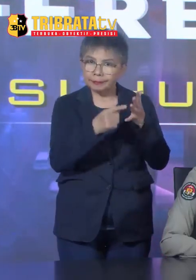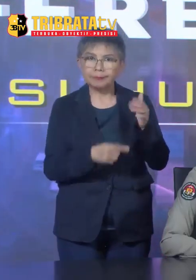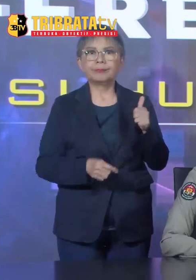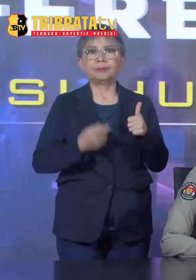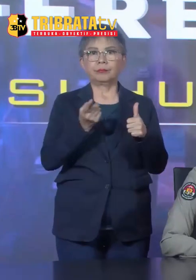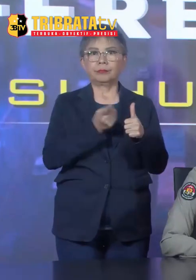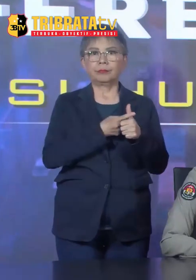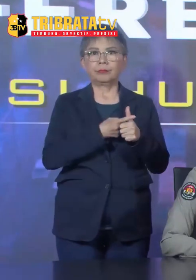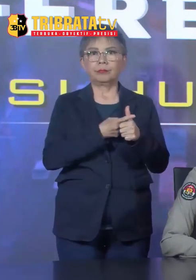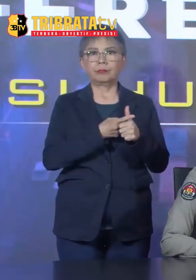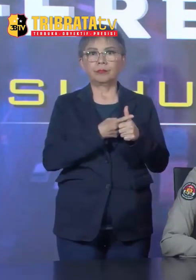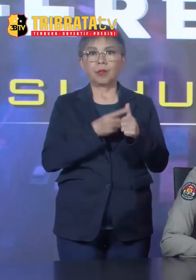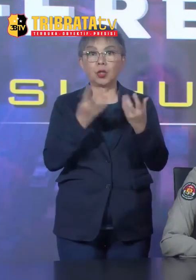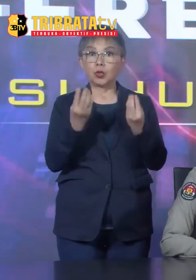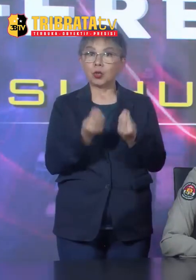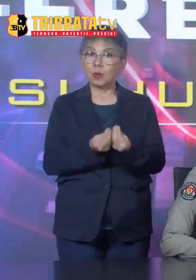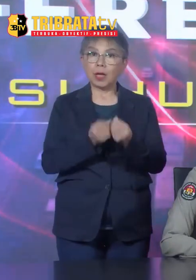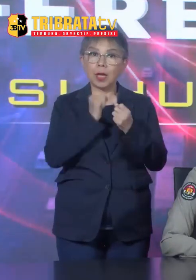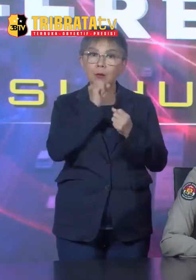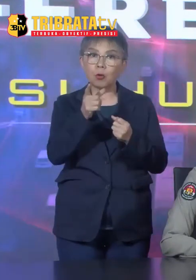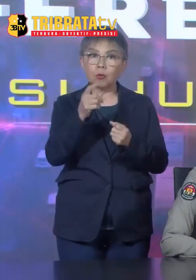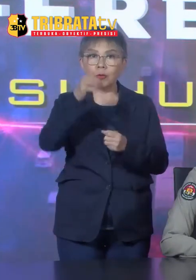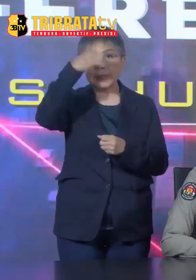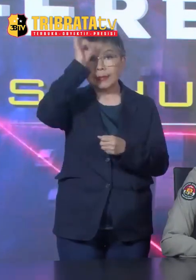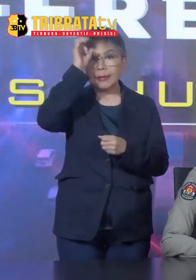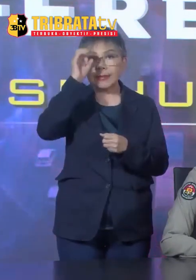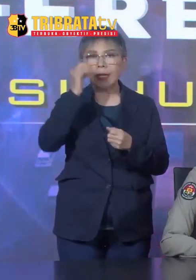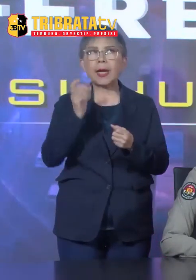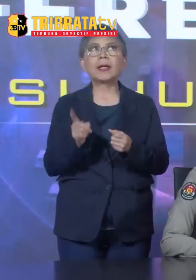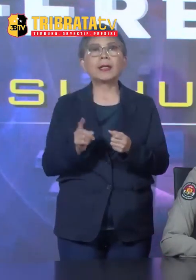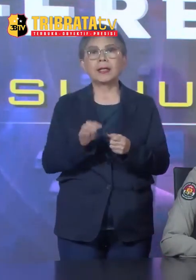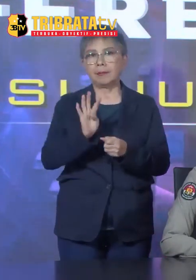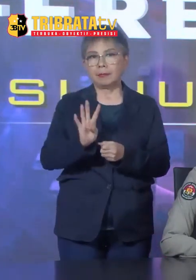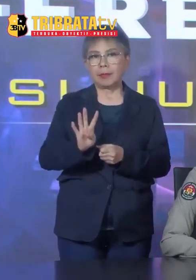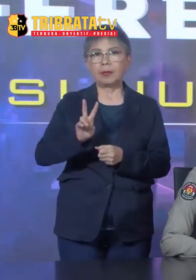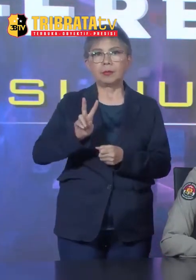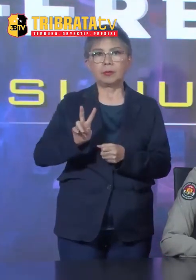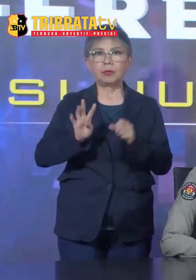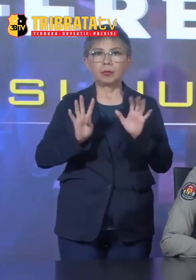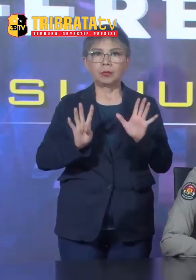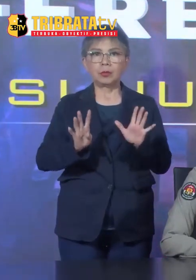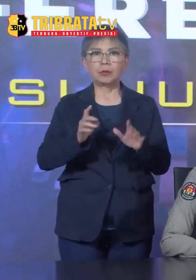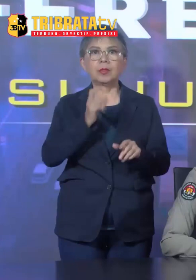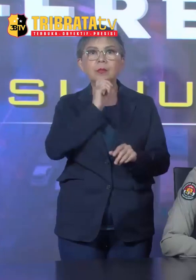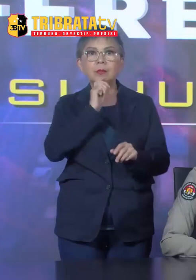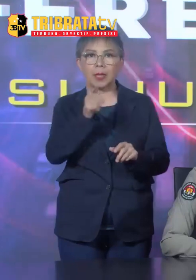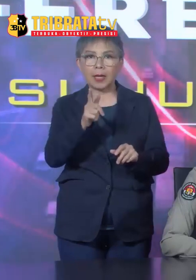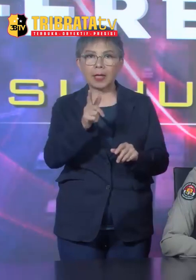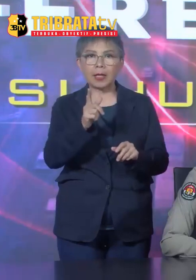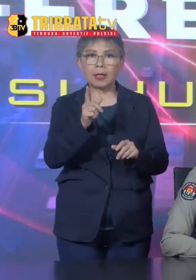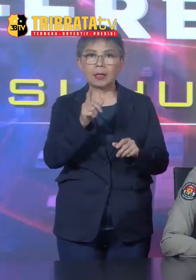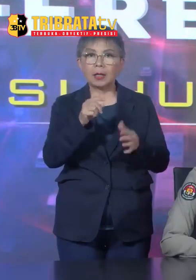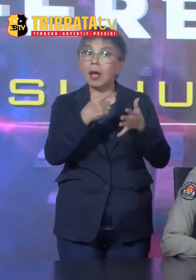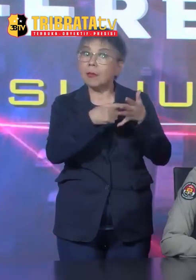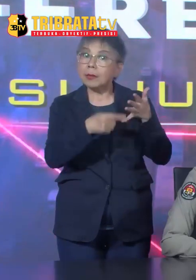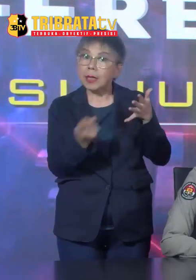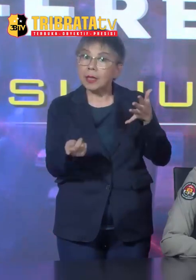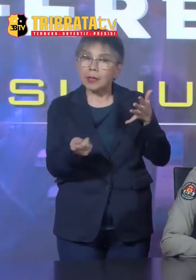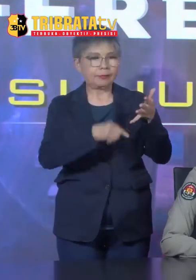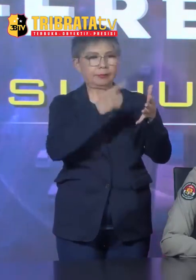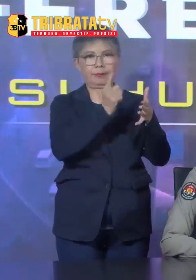lain berdasarkan jumlah laporan polisi sebanyak 429 laporan